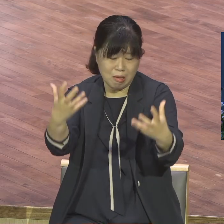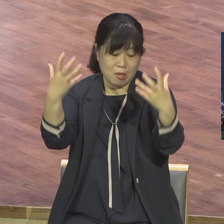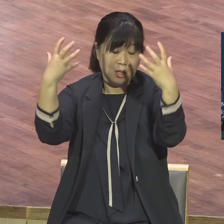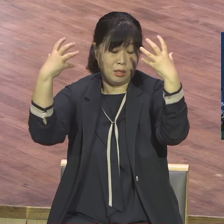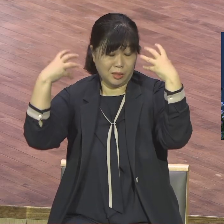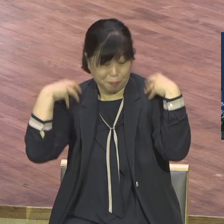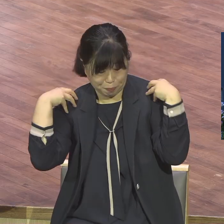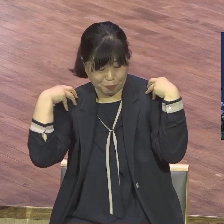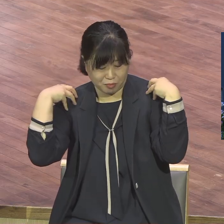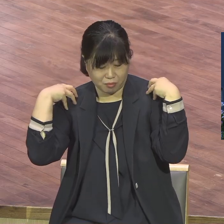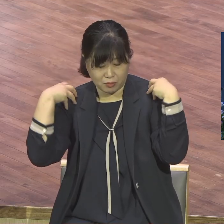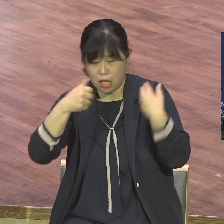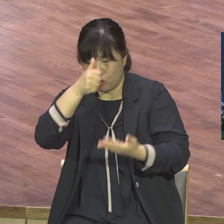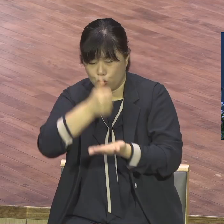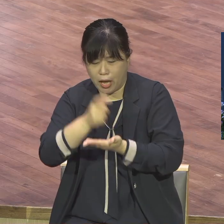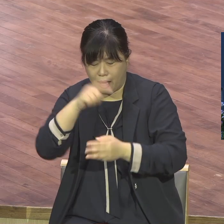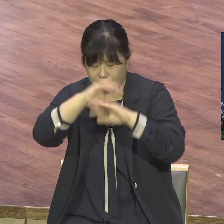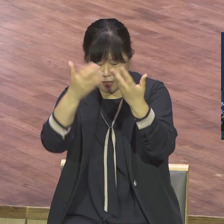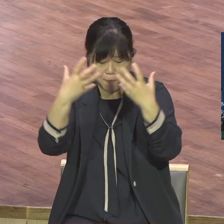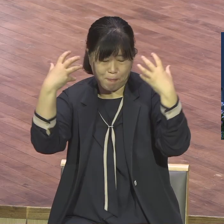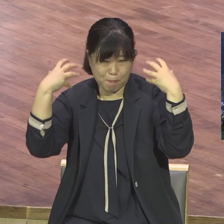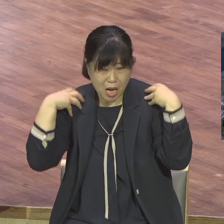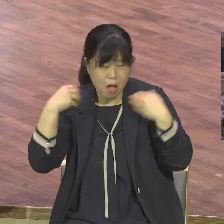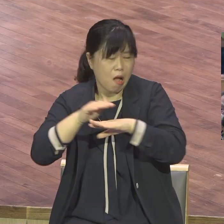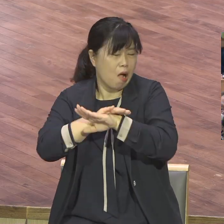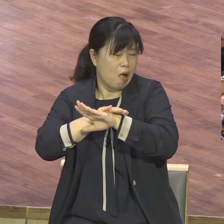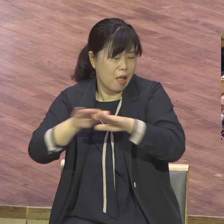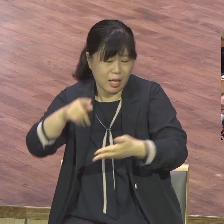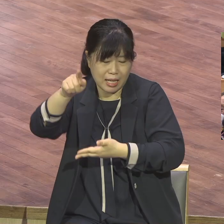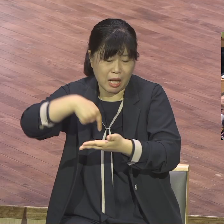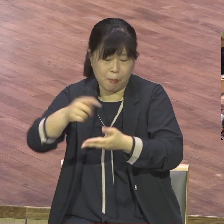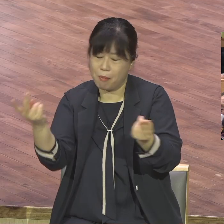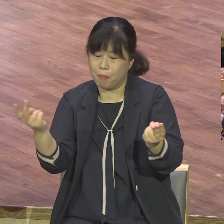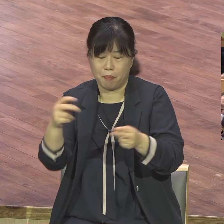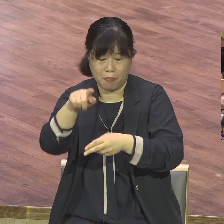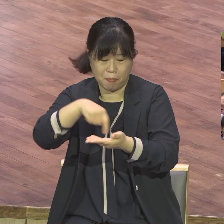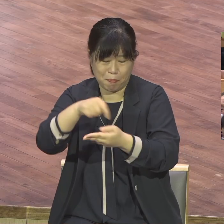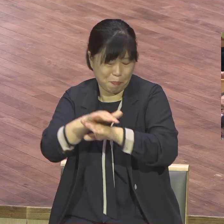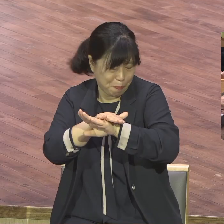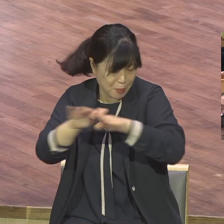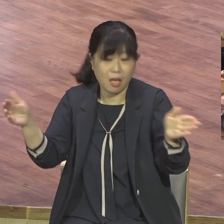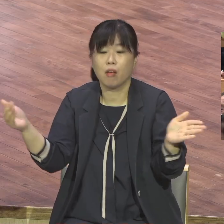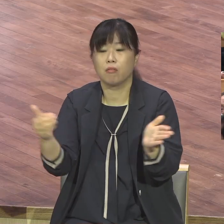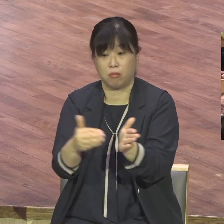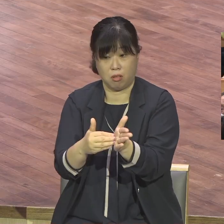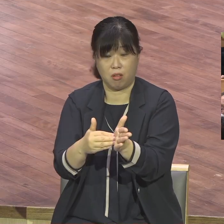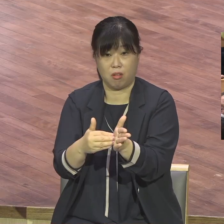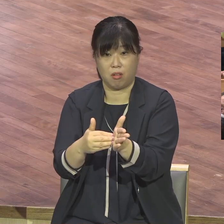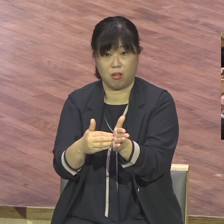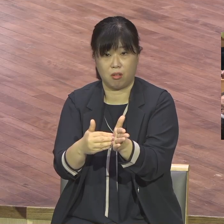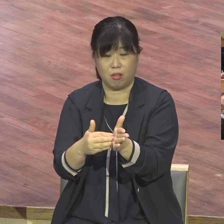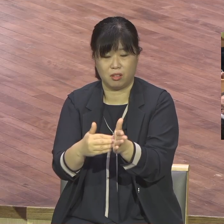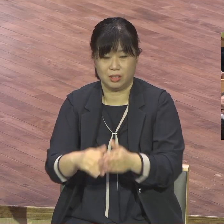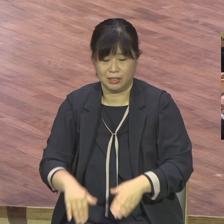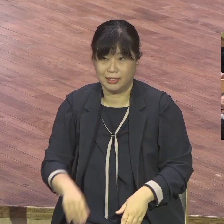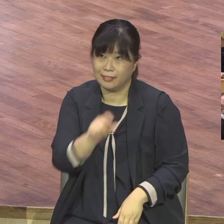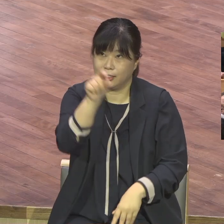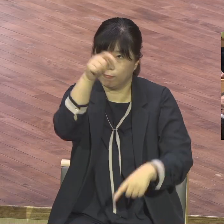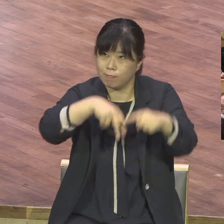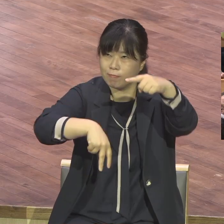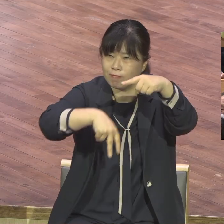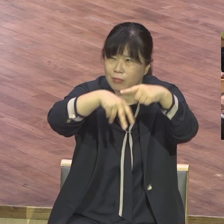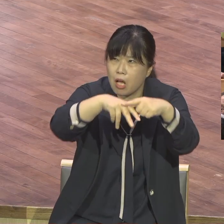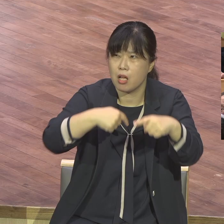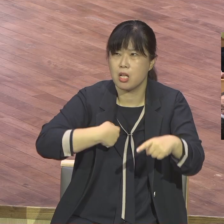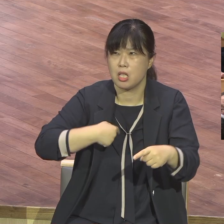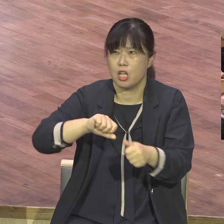빚을 싹 다 탕감해 주셨다. 다 갚았어. 내가 하나님 앞에 내가 이 저주를 받음으로 내가 이 고통을